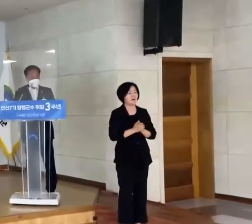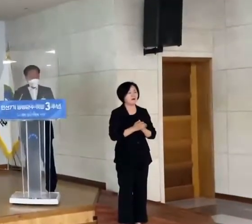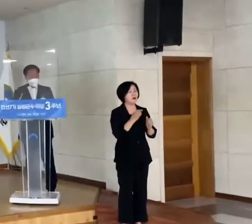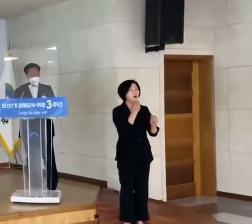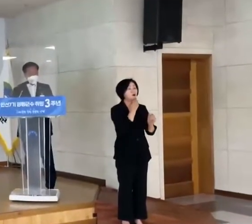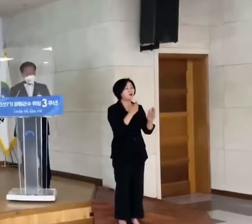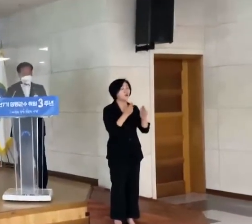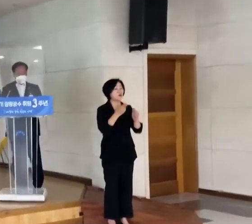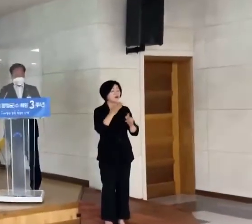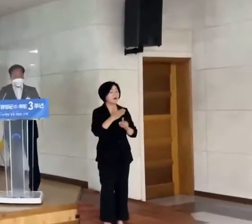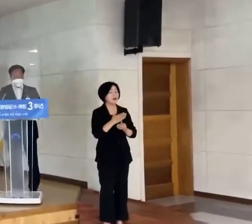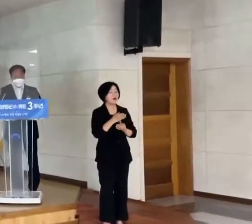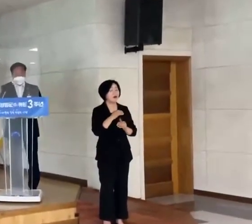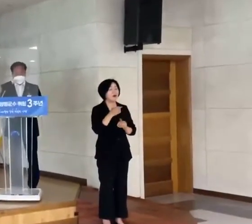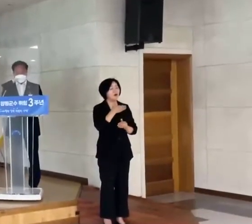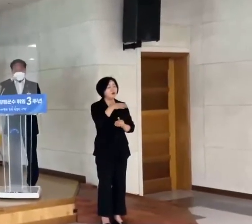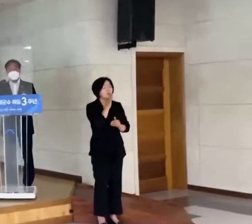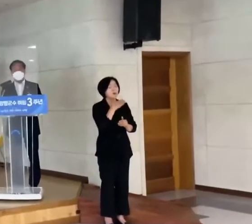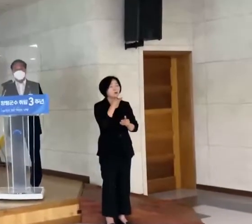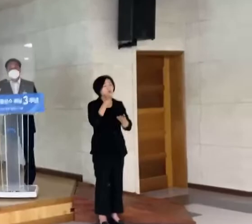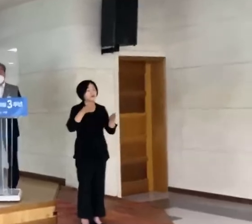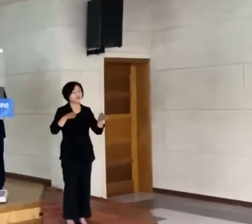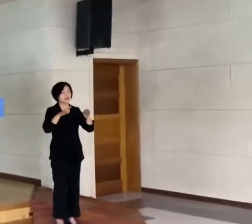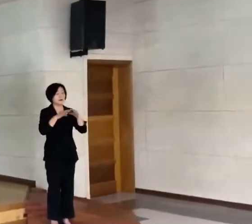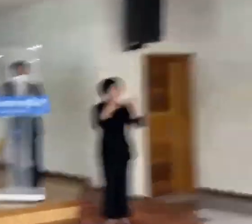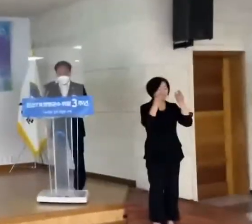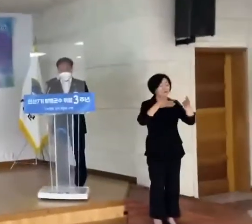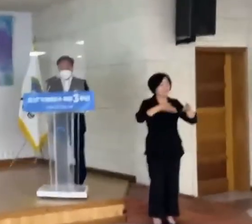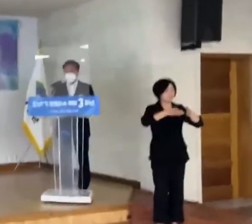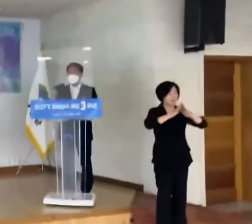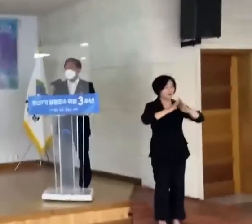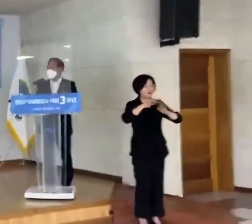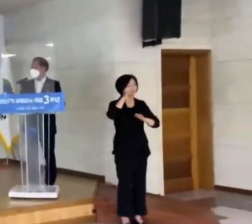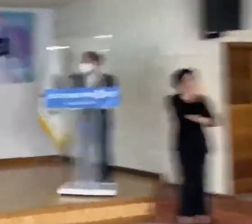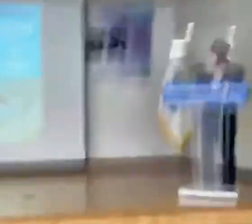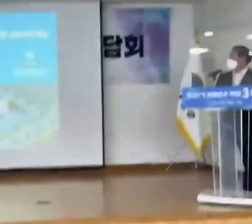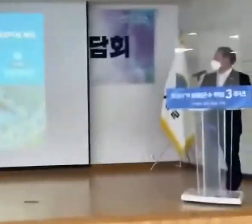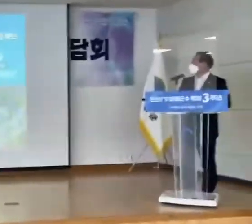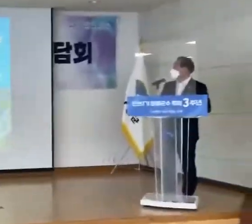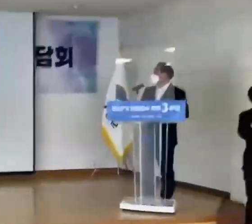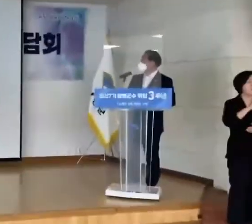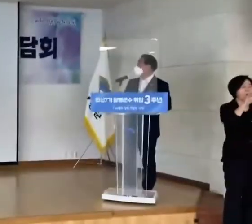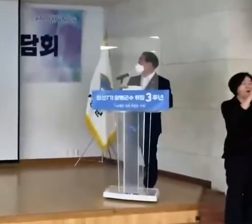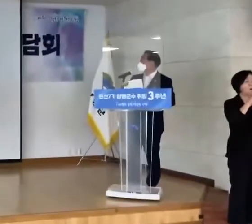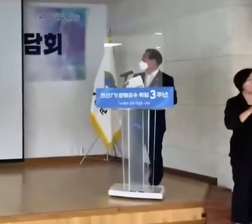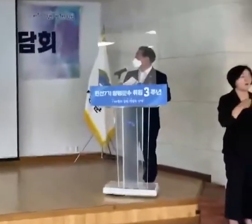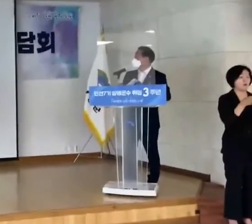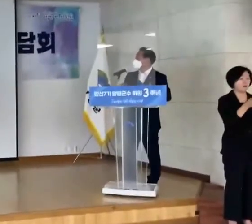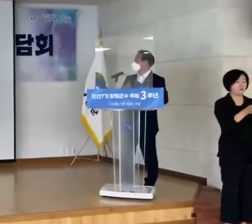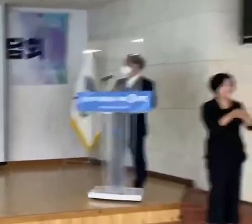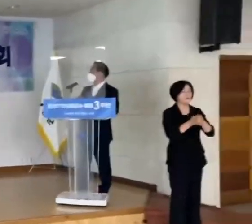경기도로부터 노인복지관 신축을 위한 사업비 100억 원을 확보하였고